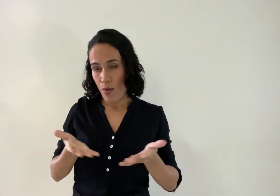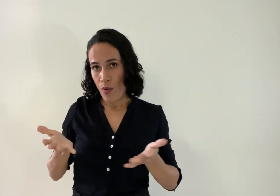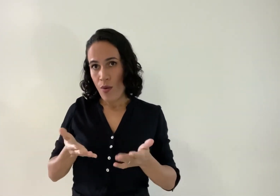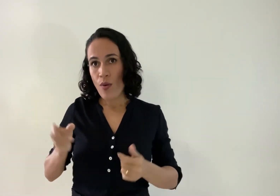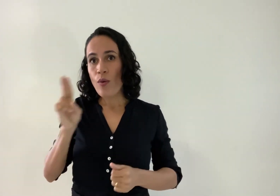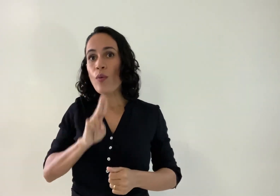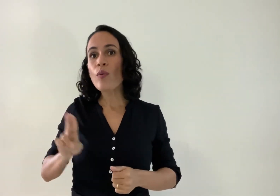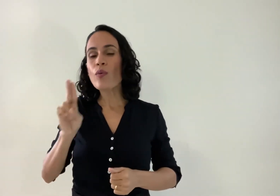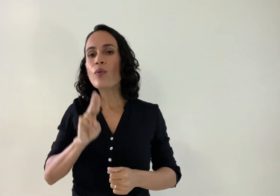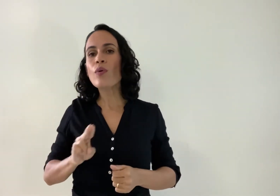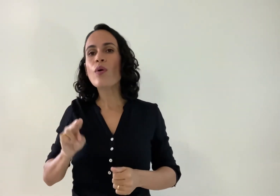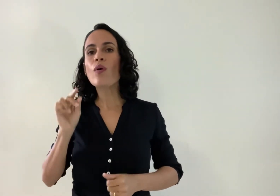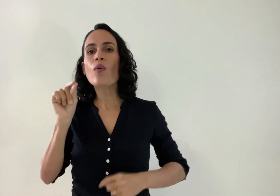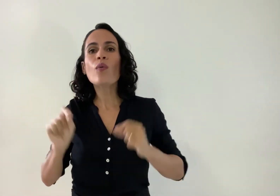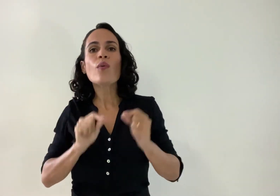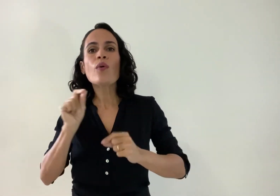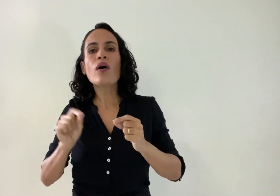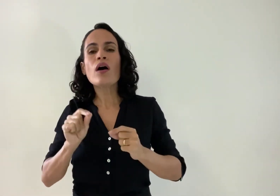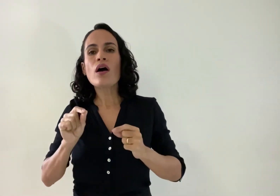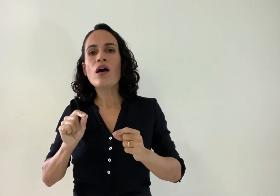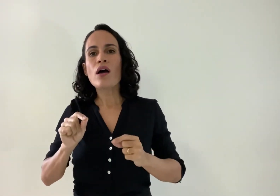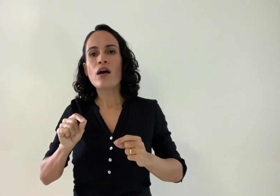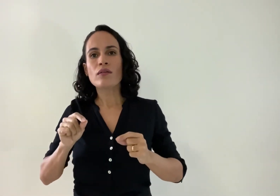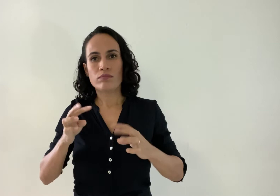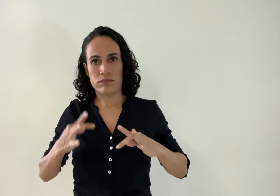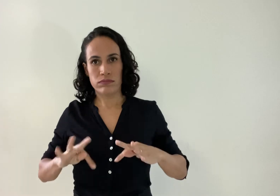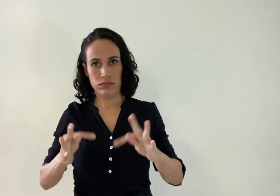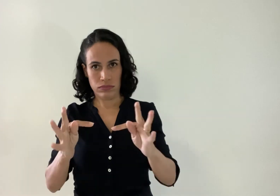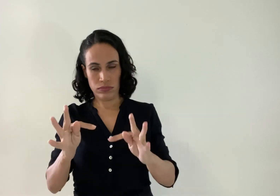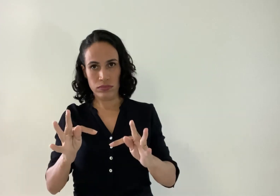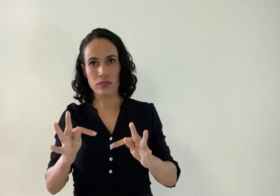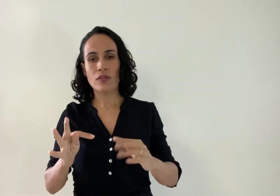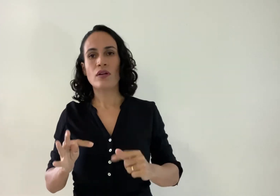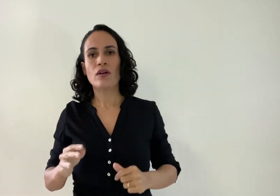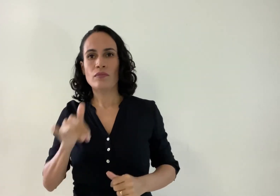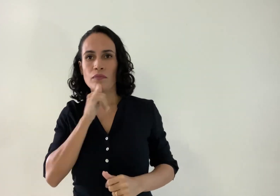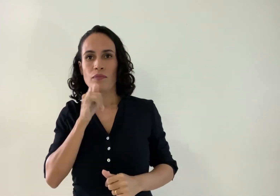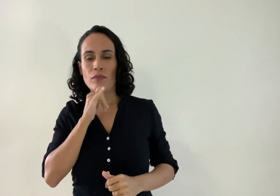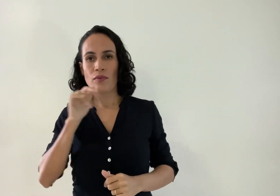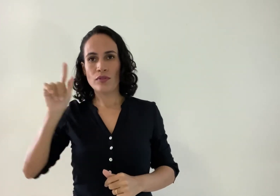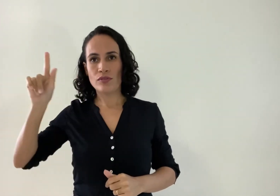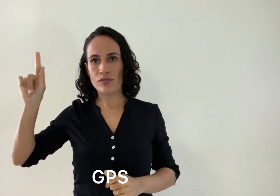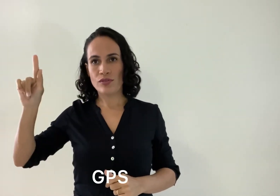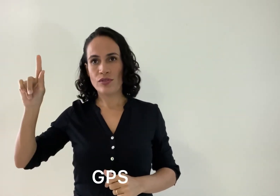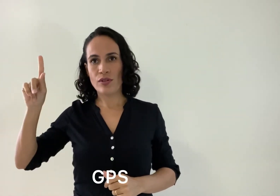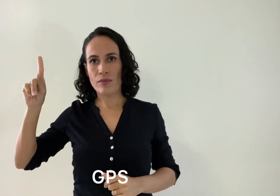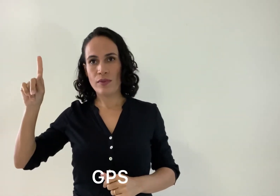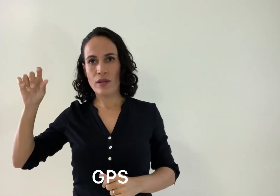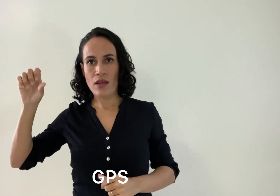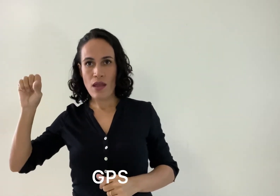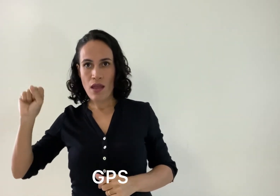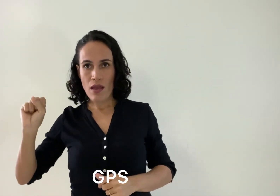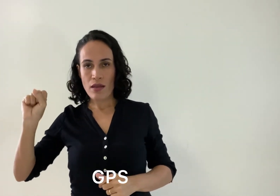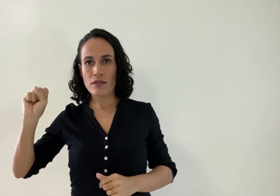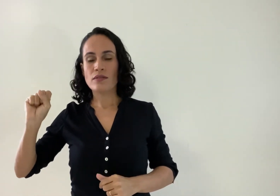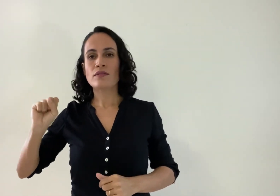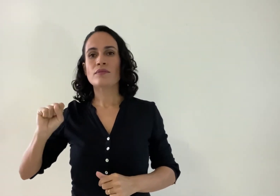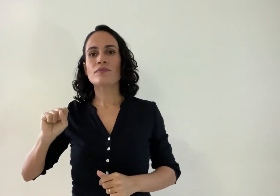anos a que o homem pudesse ter uma noção, ok? Do planeta Terra. Vamos andando em frente aqui para mais uma